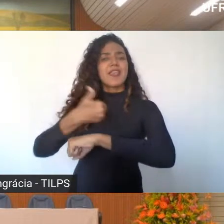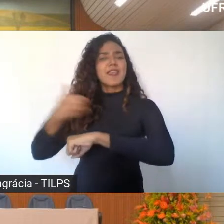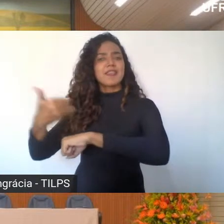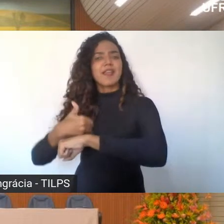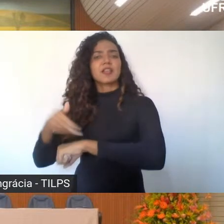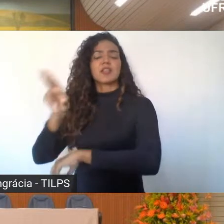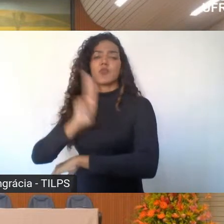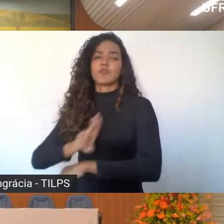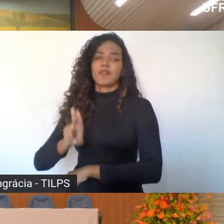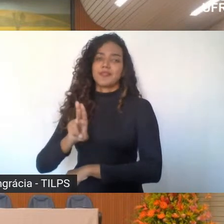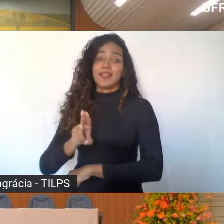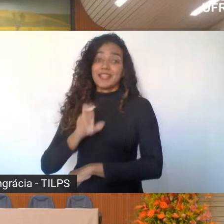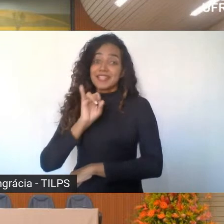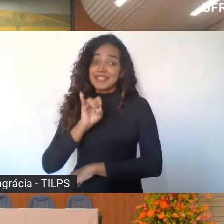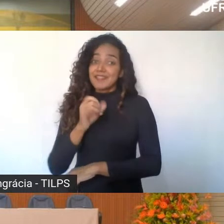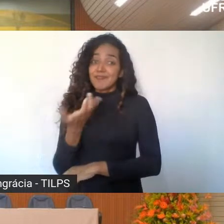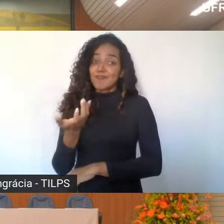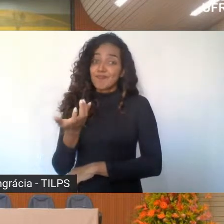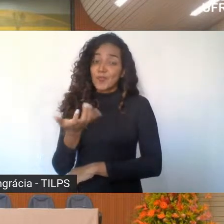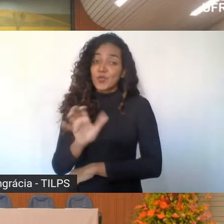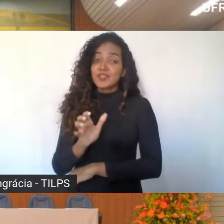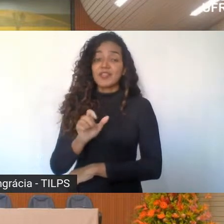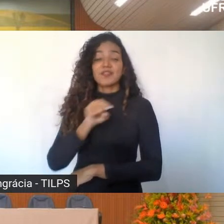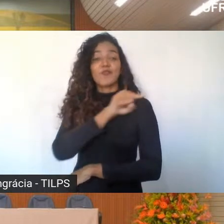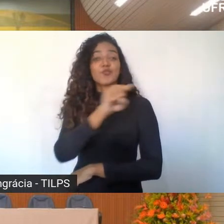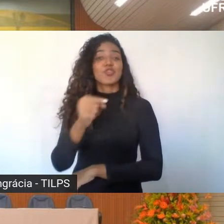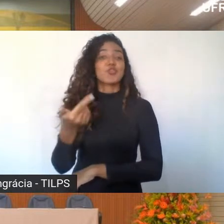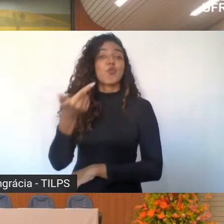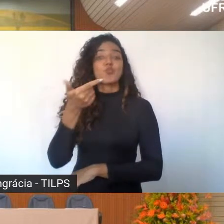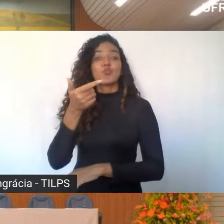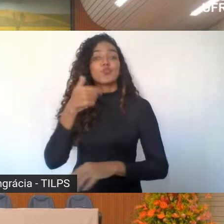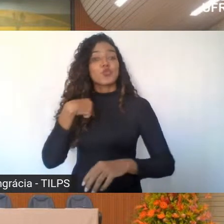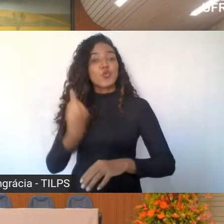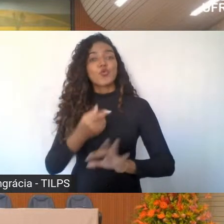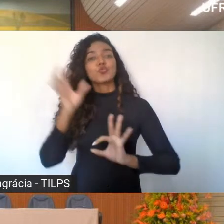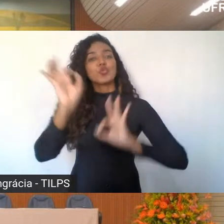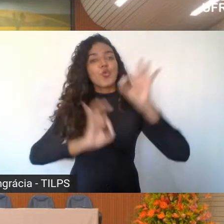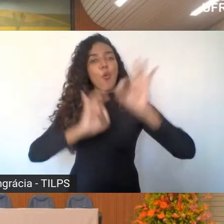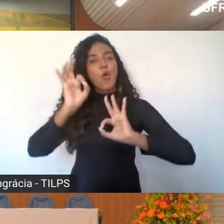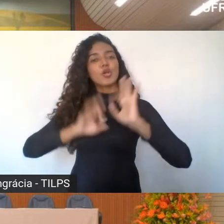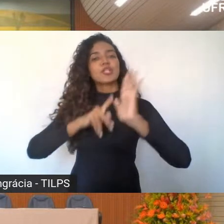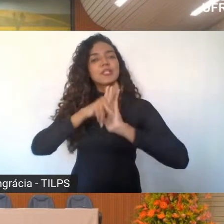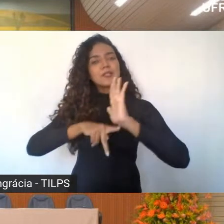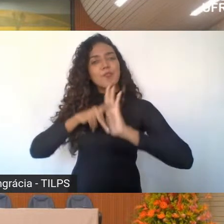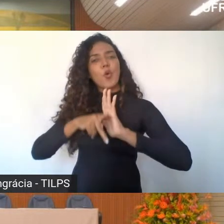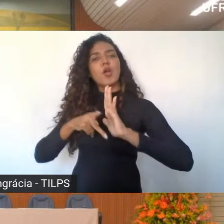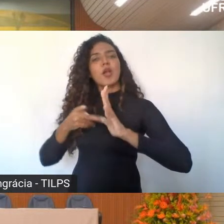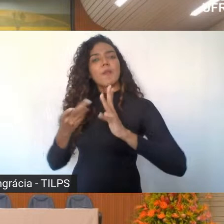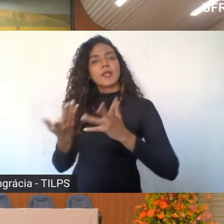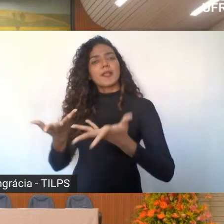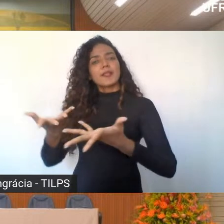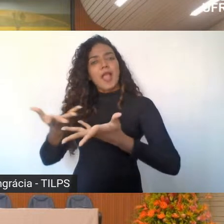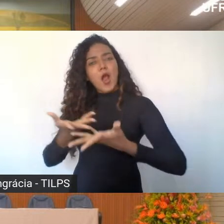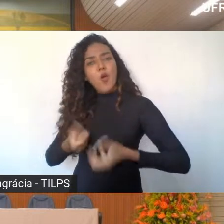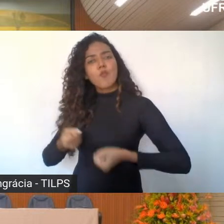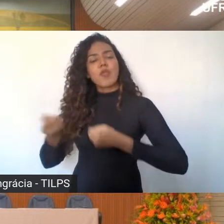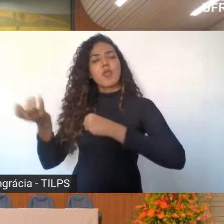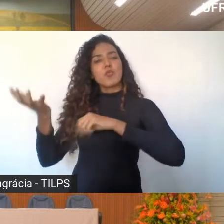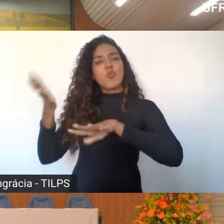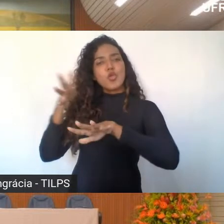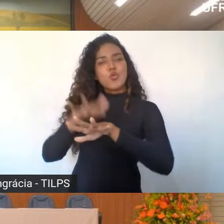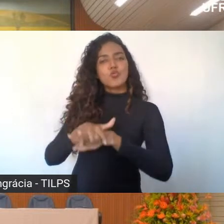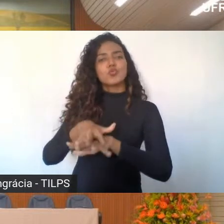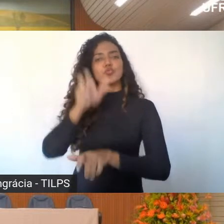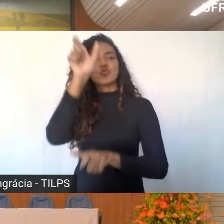esse programa que nos orgulha bastante, de acolhimento e inclusão dos estudantes de 2020.2.